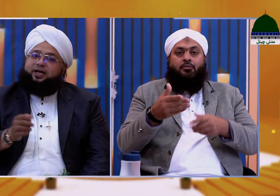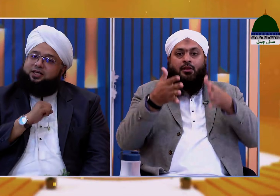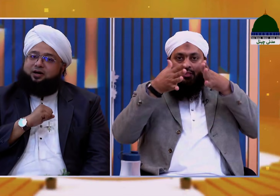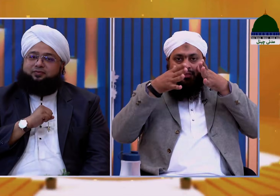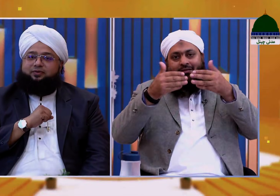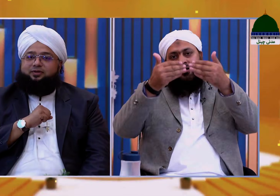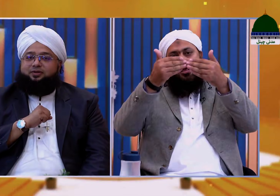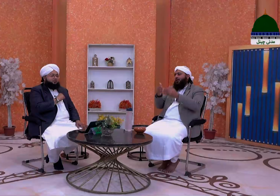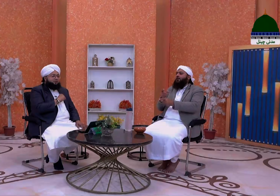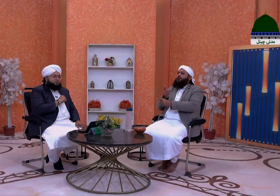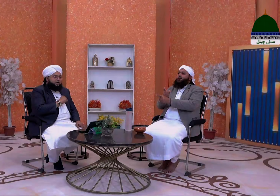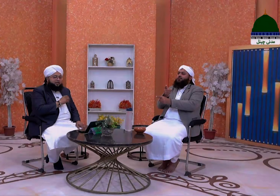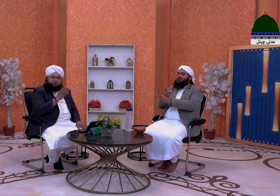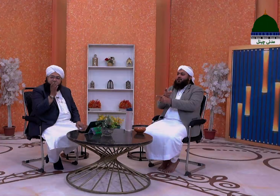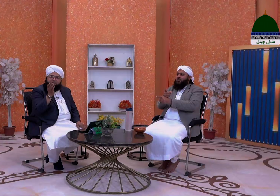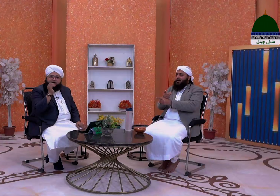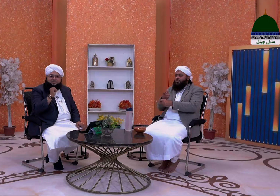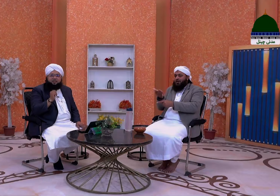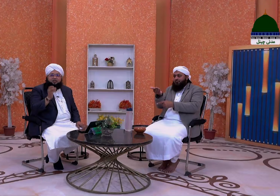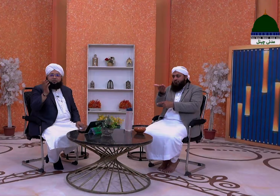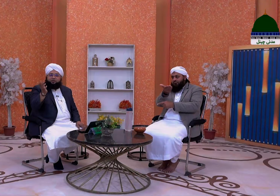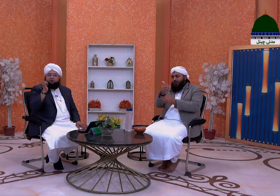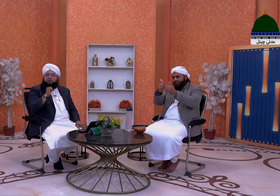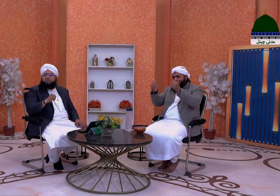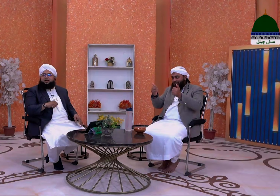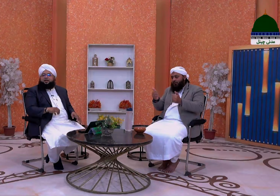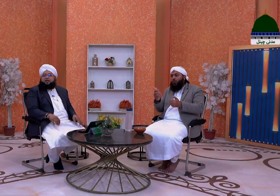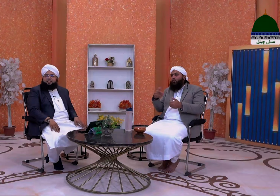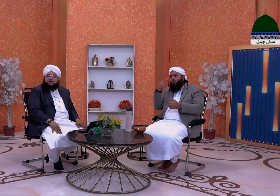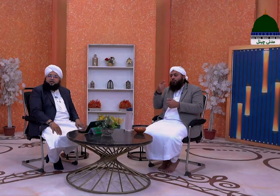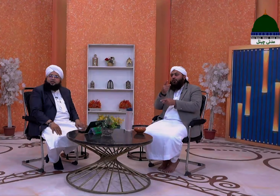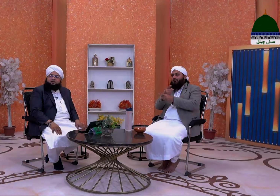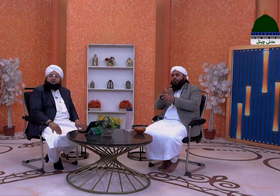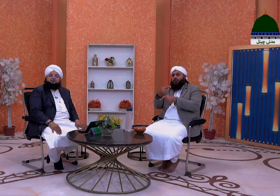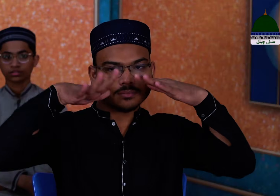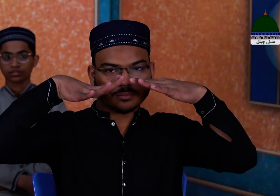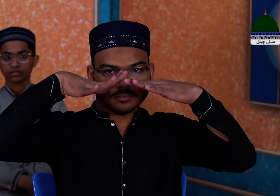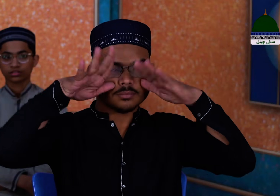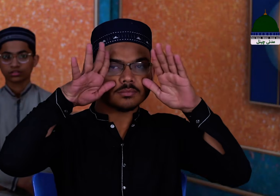کا اعتکاف۔ تو آئیے بڑھتے ہیں اپنے حاضرین کی طرف، ہمیں کون یہ اشارے کر کے دکھائیں گے؟